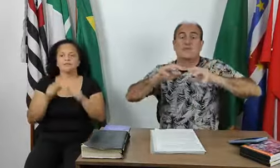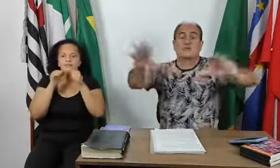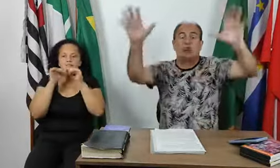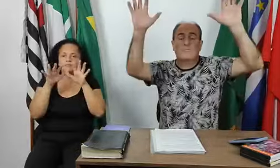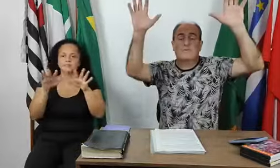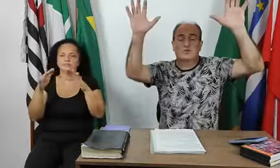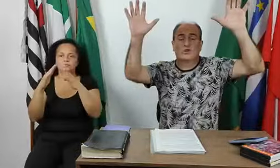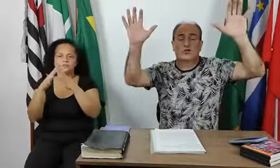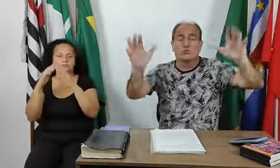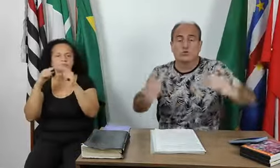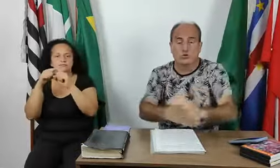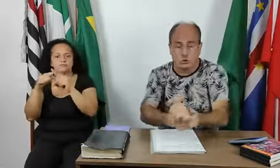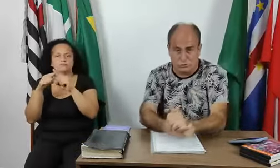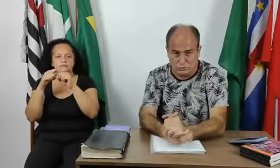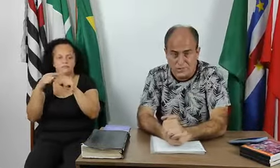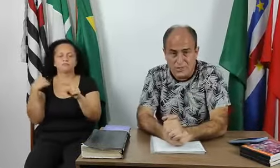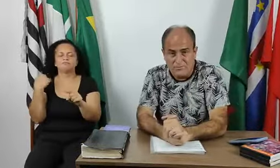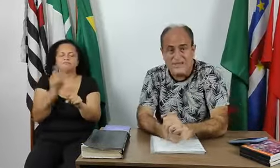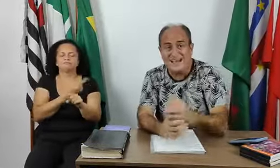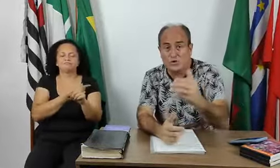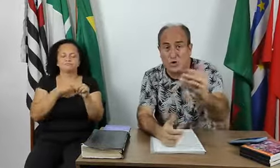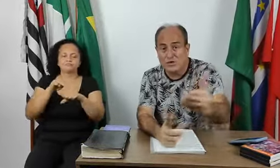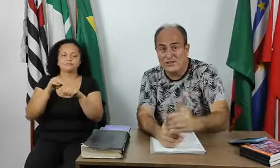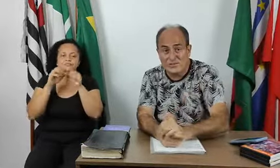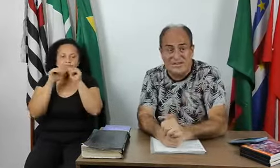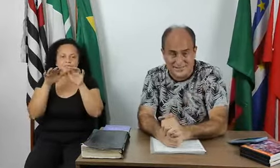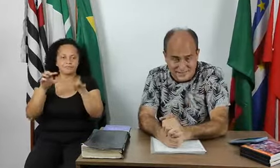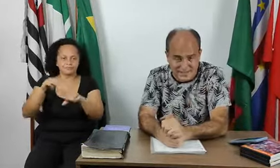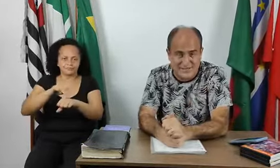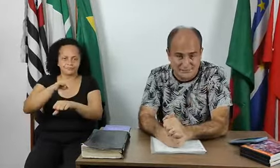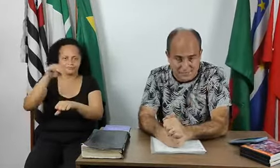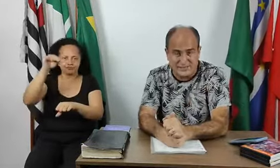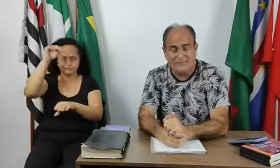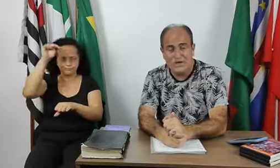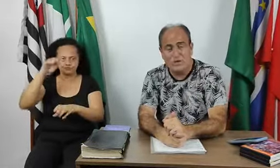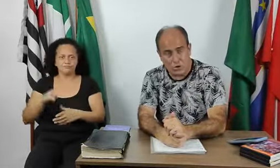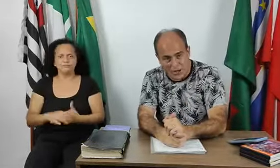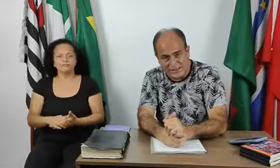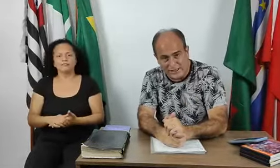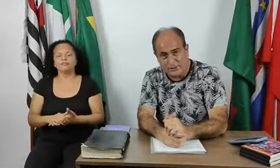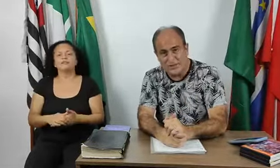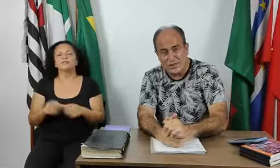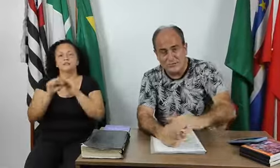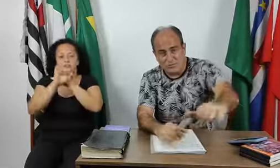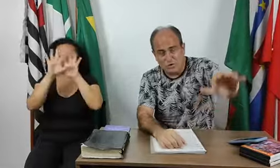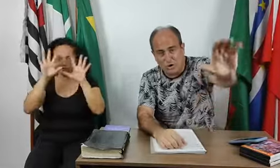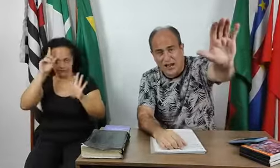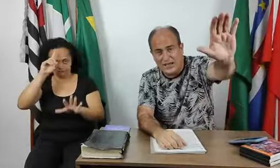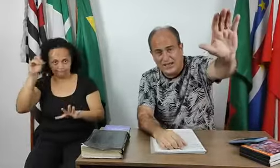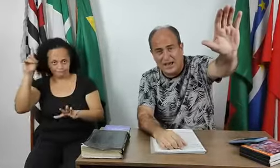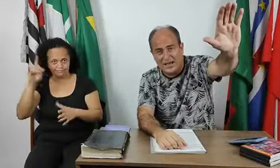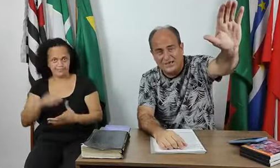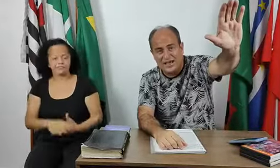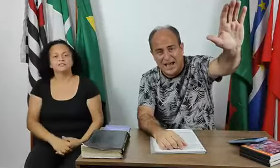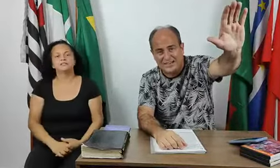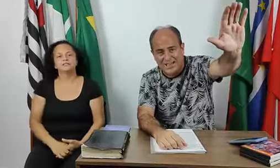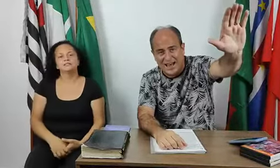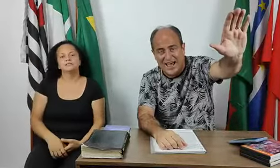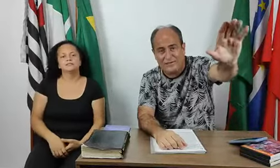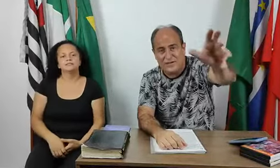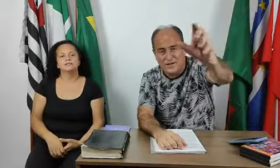possa abençoar missões no mundo todo e as ONGs parceiras também. Glória a Deus. Vamos orar e